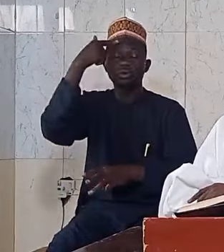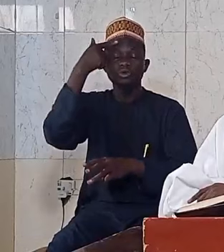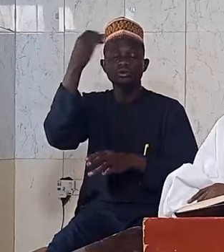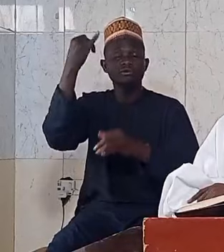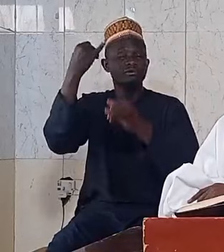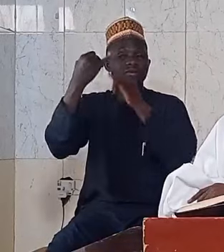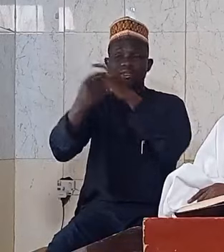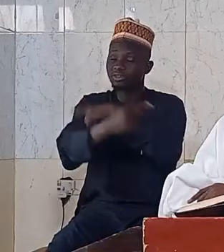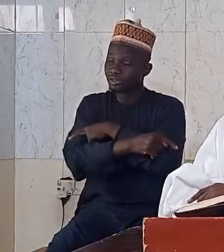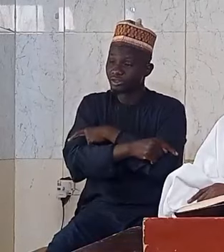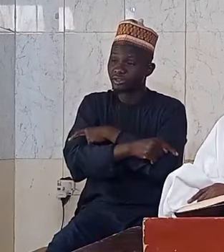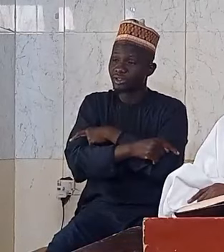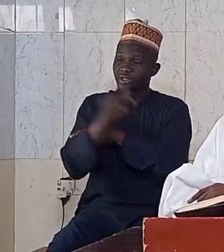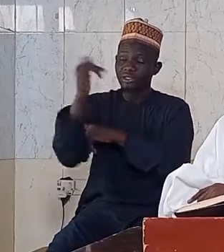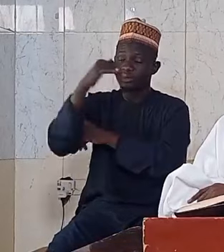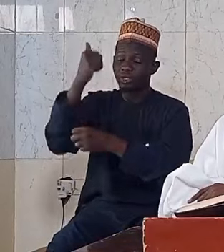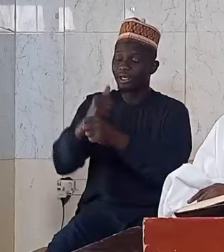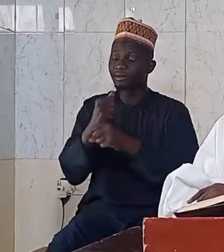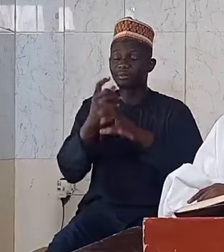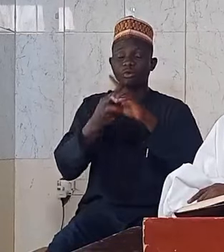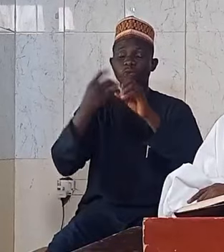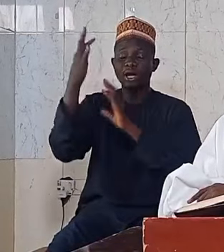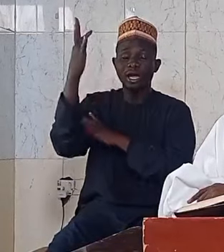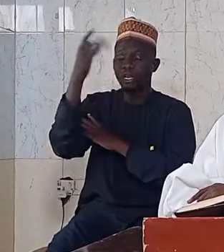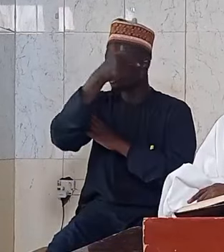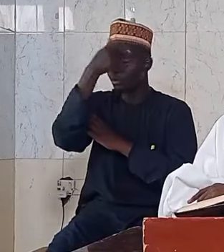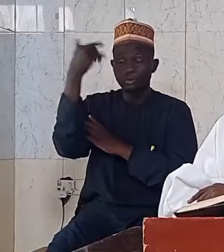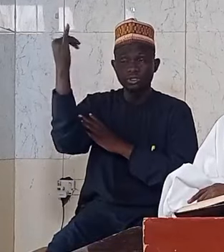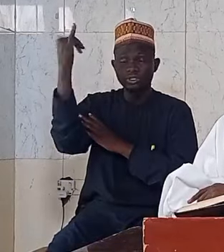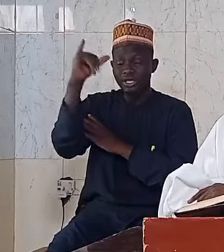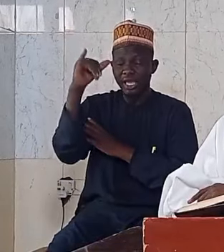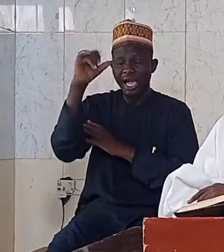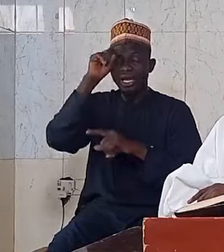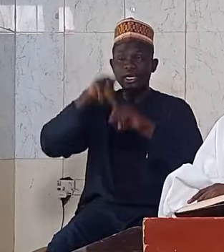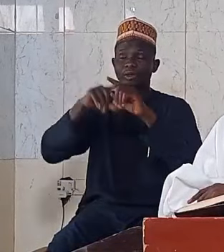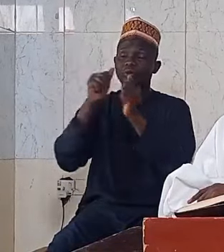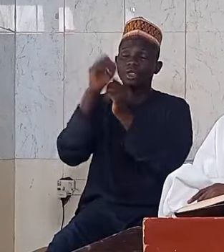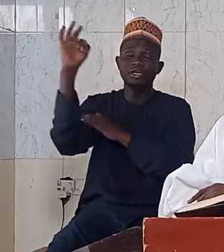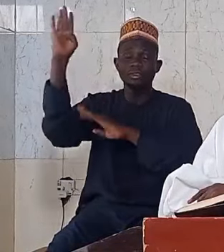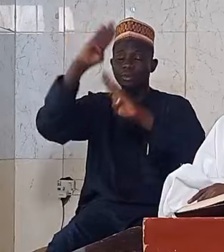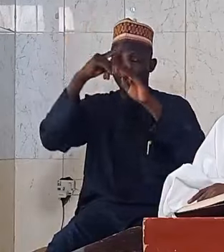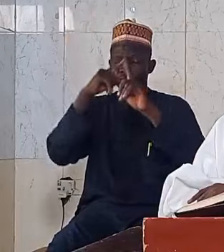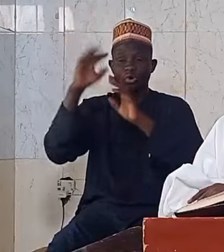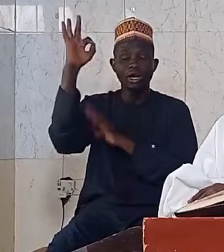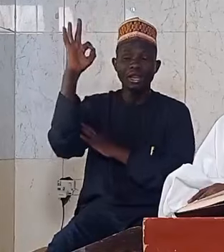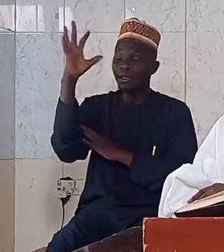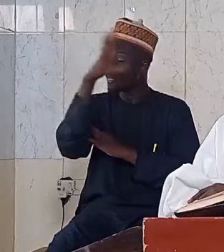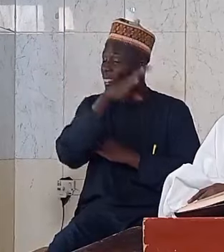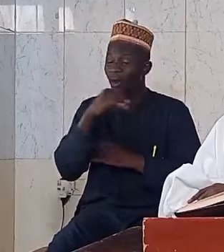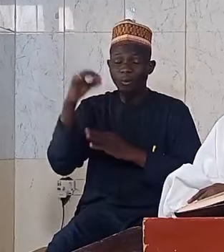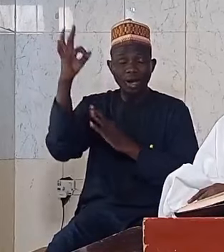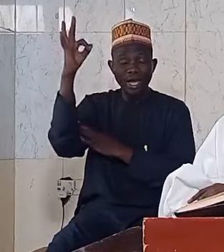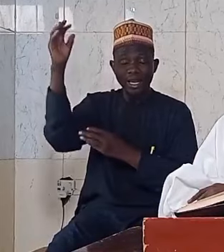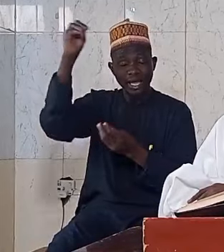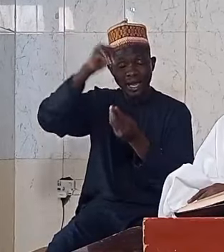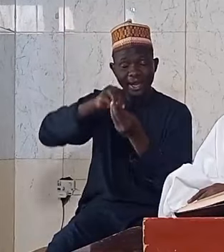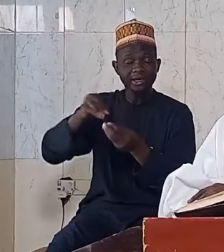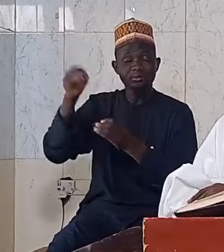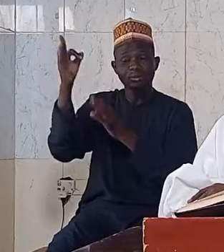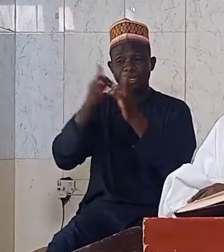lahira za su samu daga wurin Ubangiji subhanahu wata'ala sai tawbihi